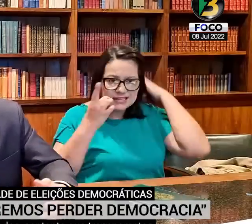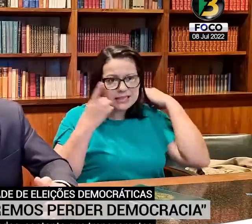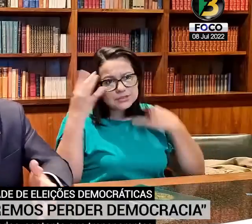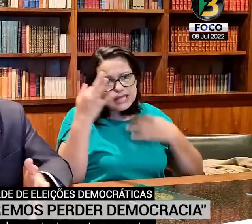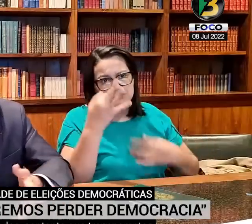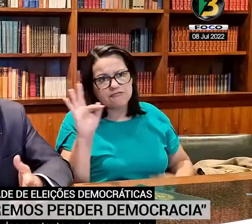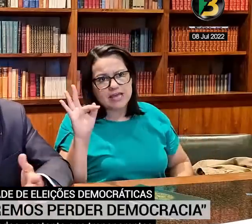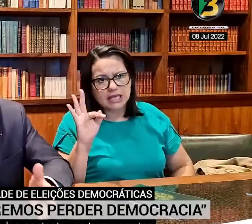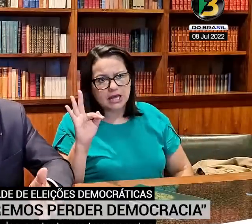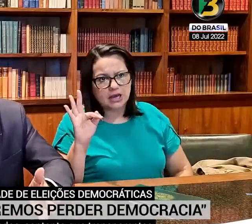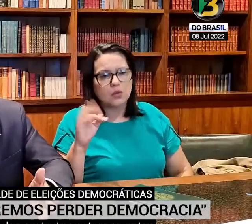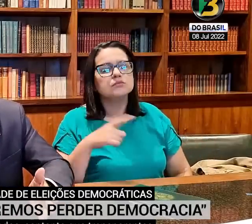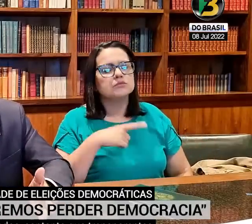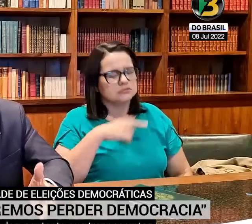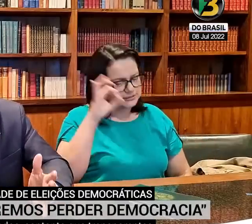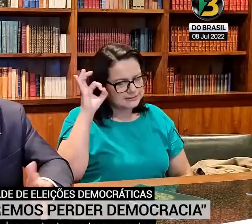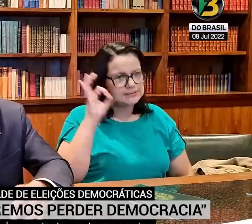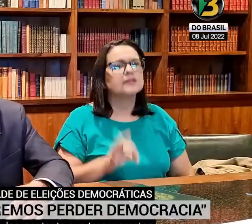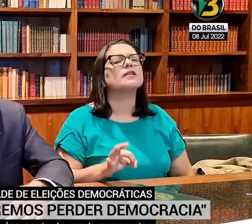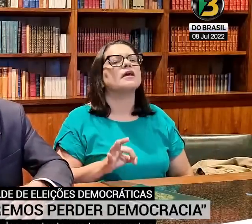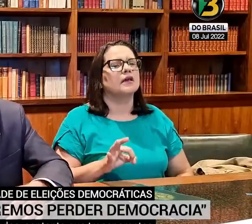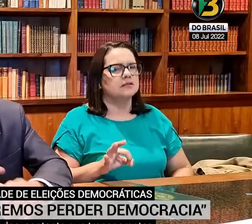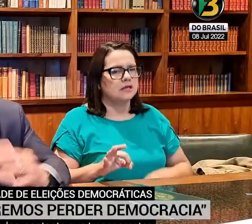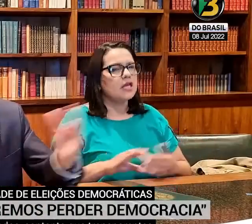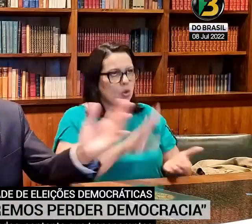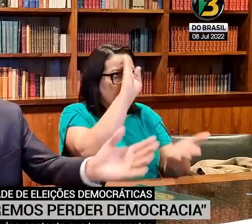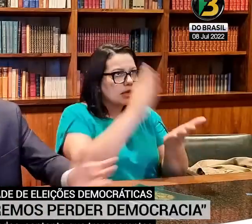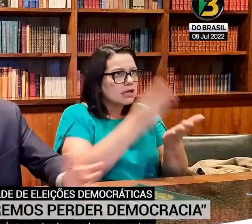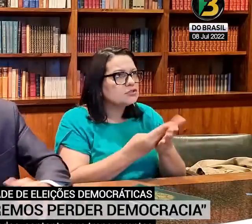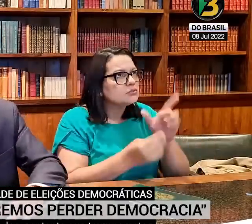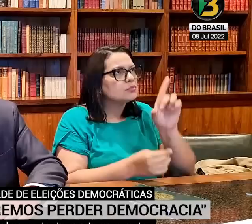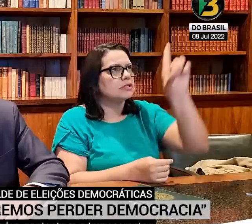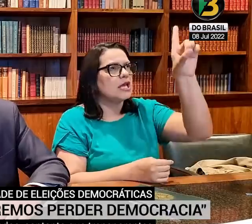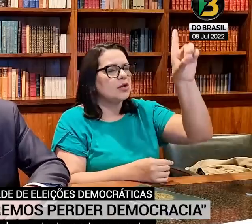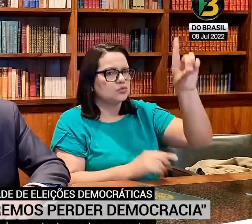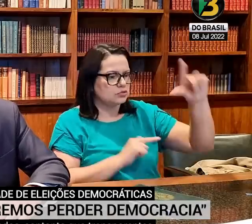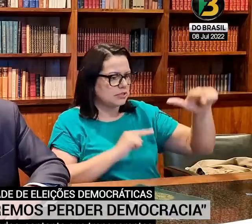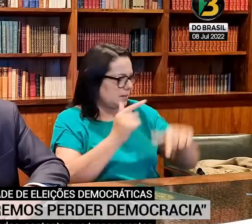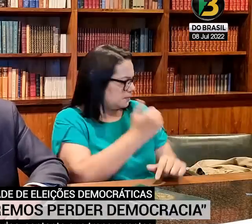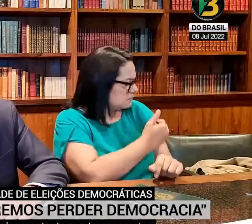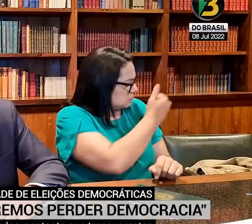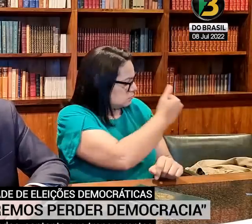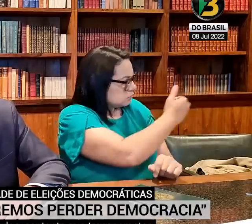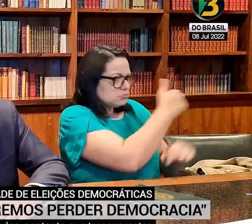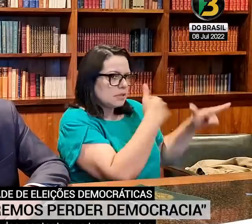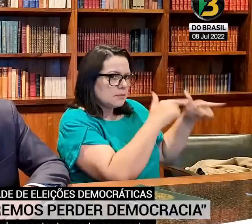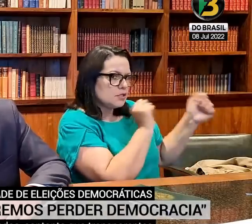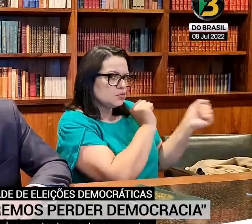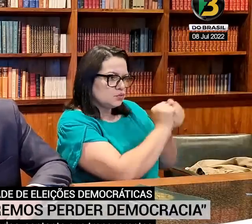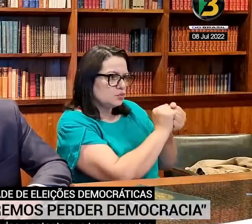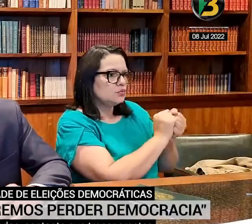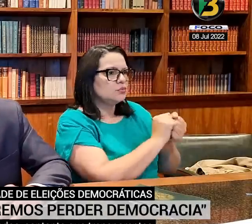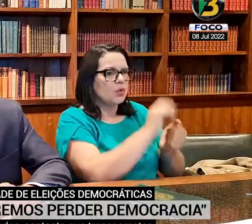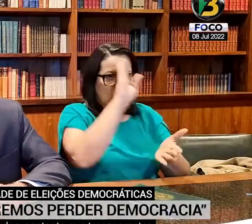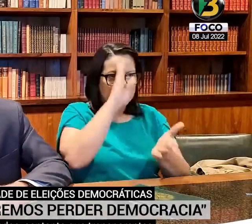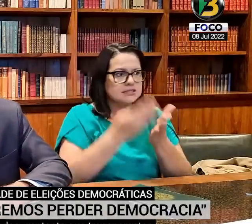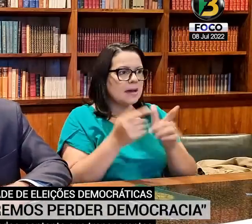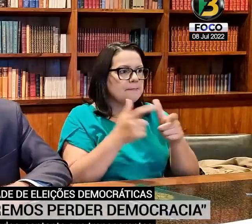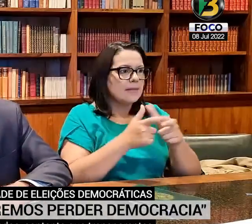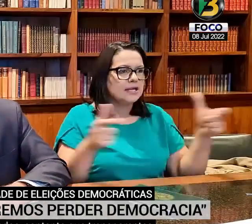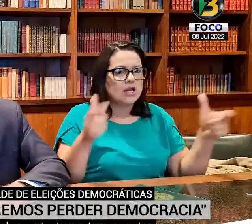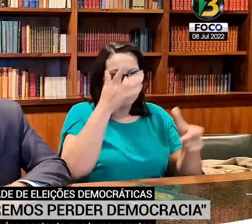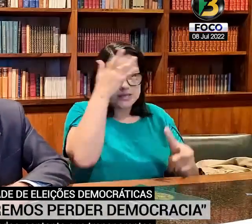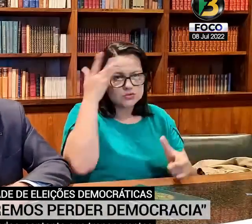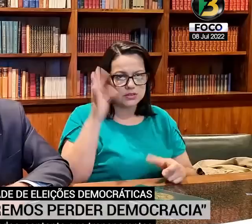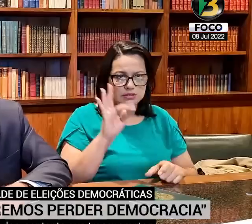deputados federais que eu tenho certeza né acredito em Deus no trabalho de quem tava nosso lado acredito na mão na maioria do pessoal do